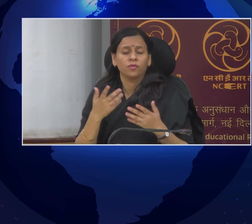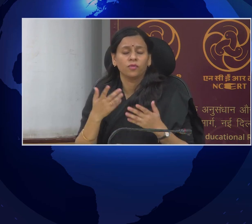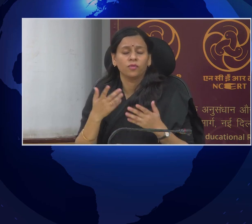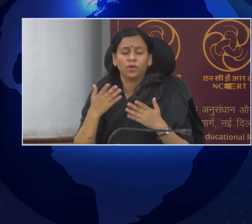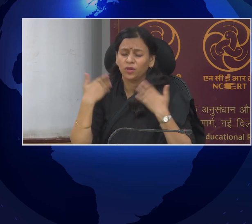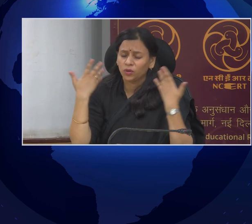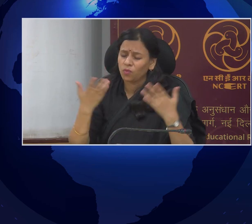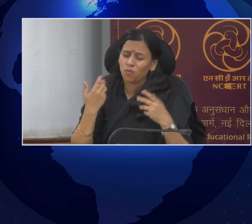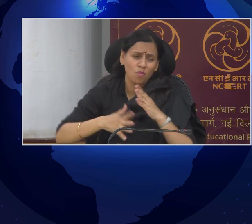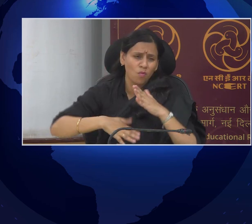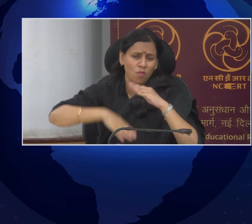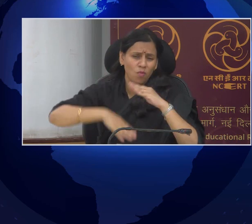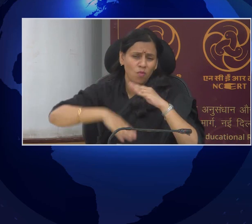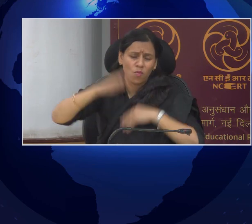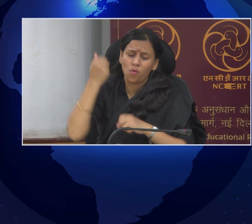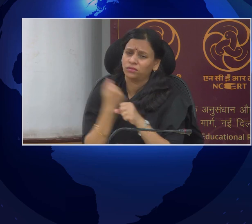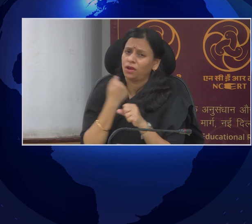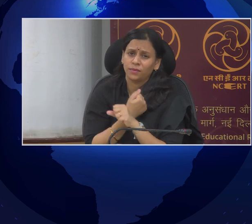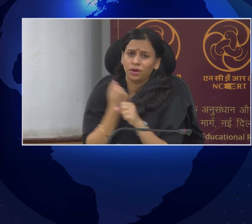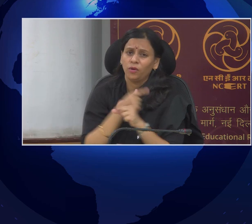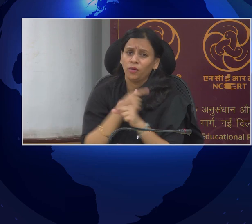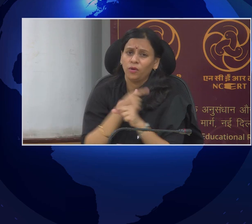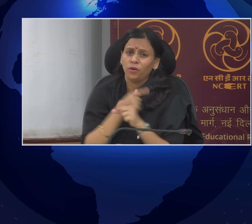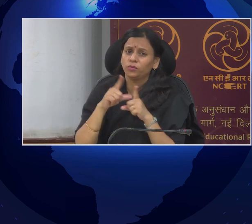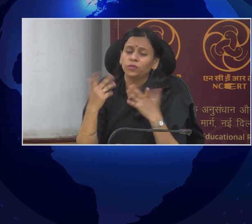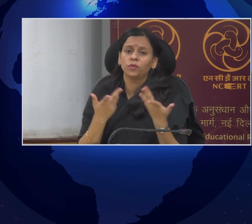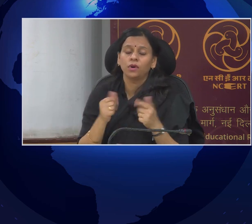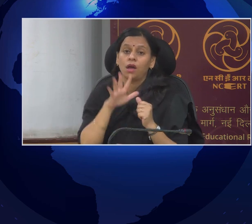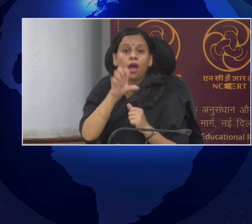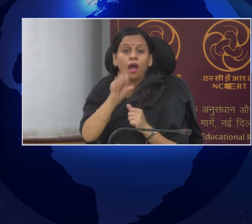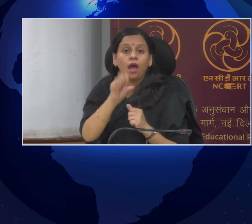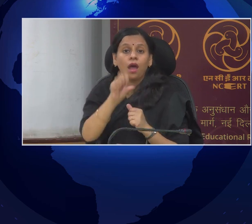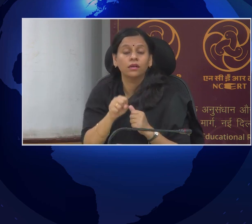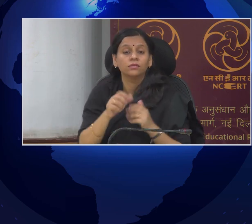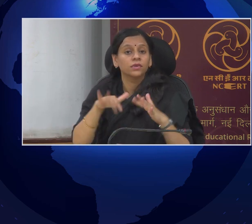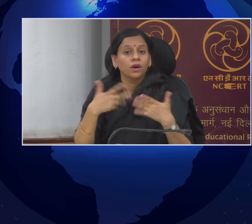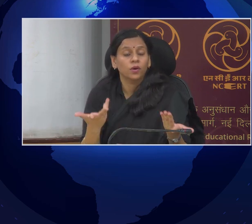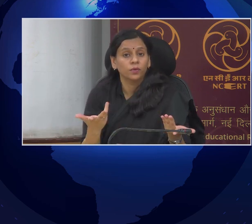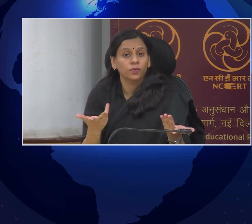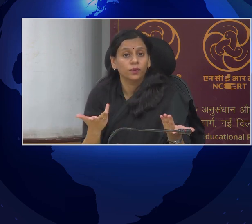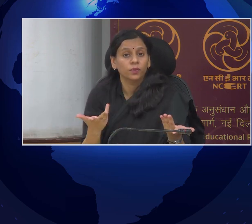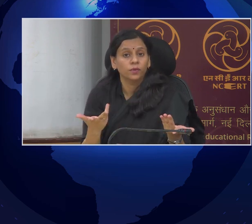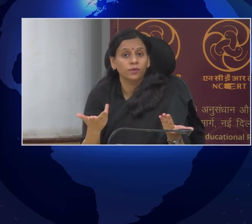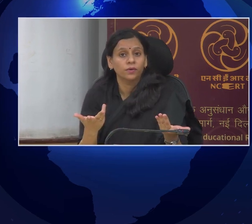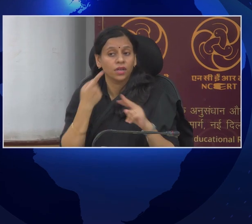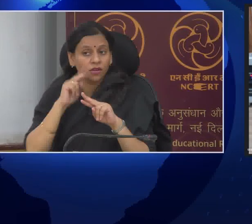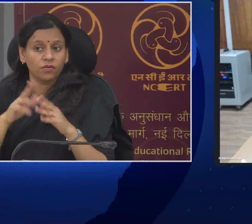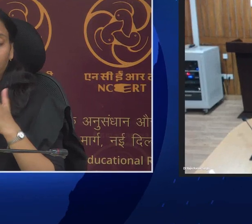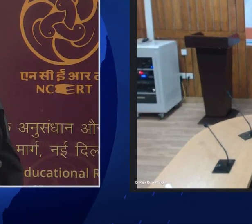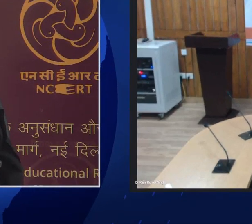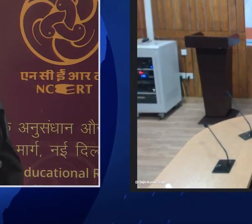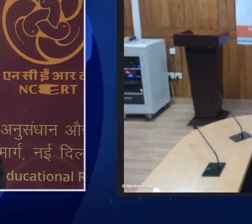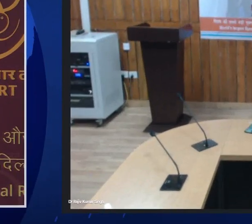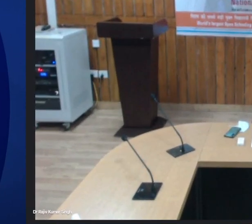बहुत सारा काम करने की जरूरत है, वो ये है कि आप असेसमेंट कैसे करेंगे। आपने जब लर्निंग कंटेंट